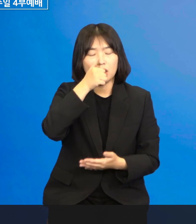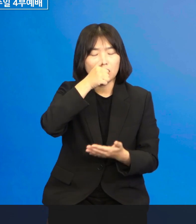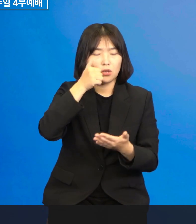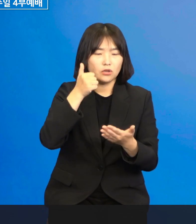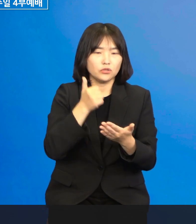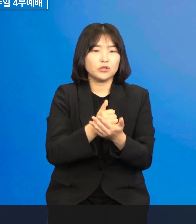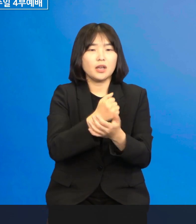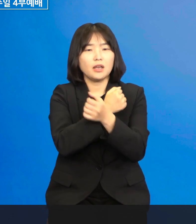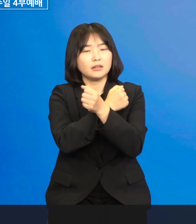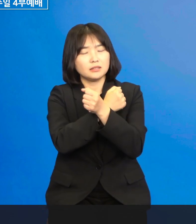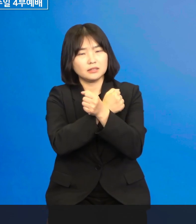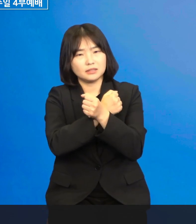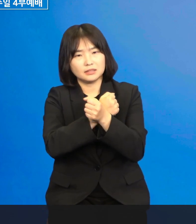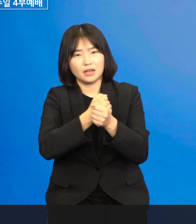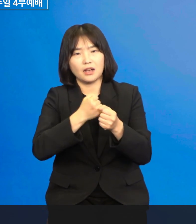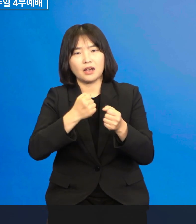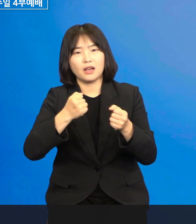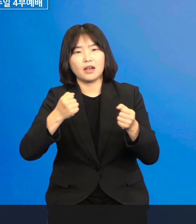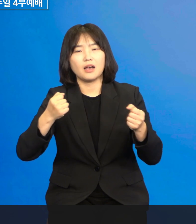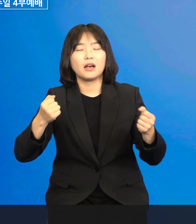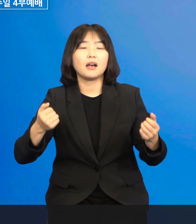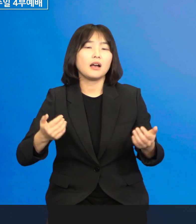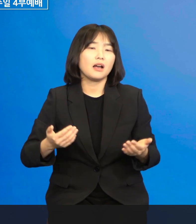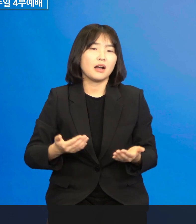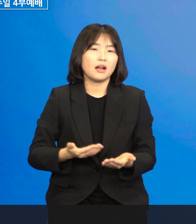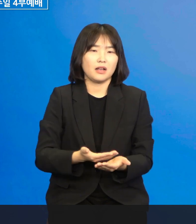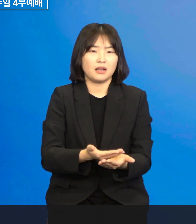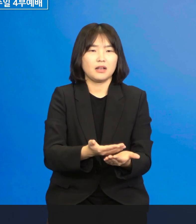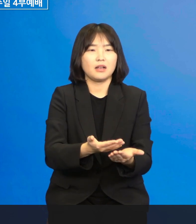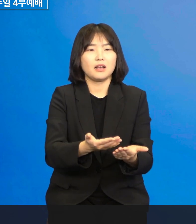듣고 죄를